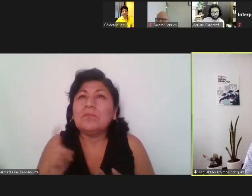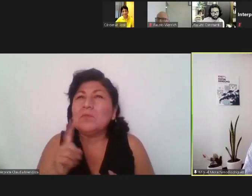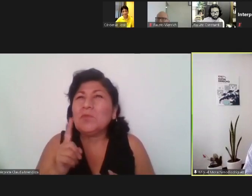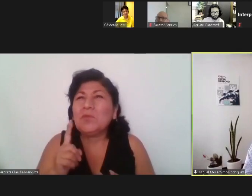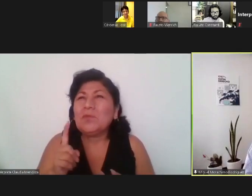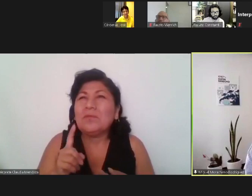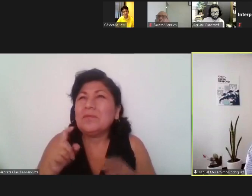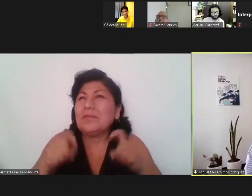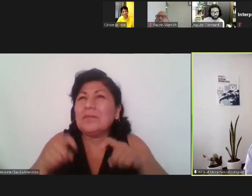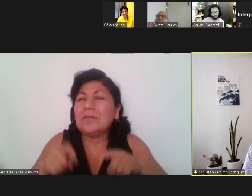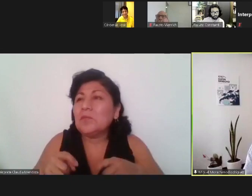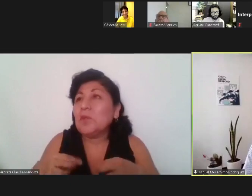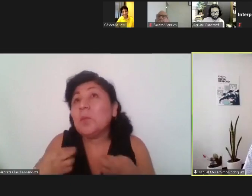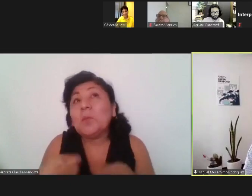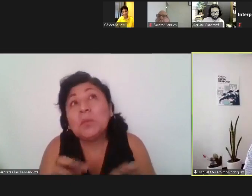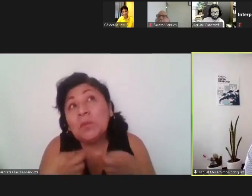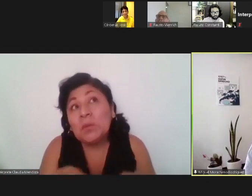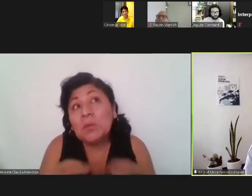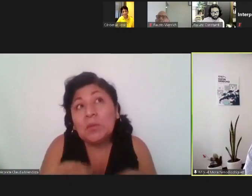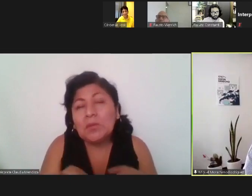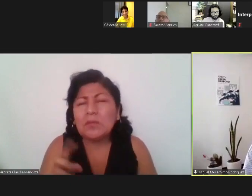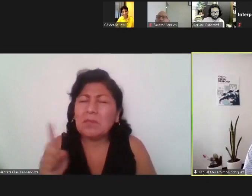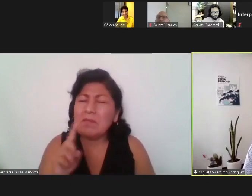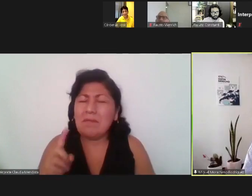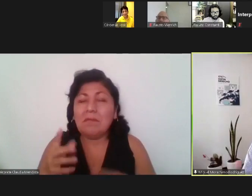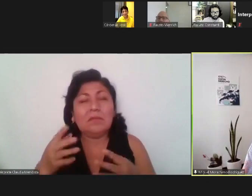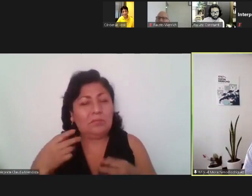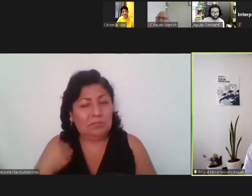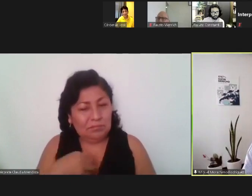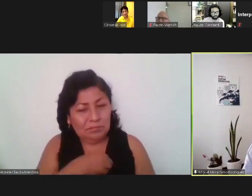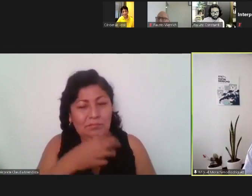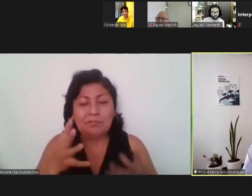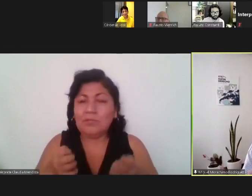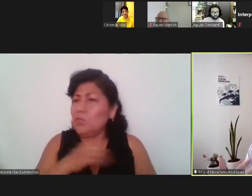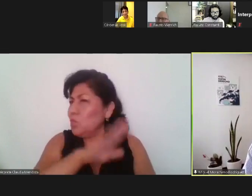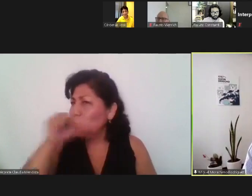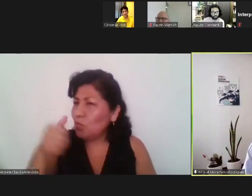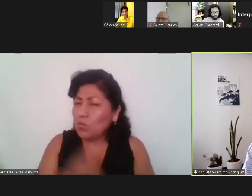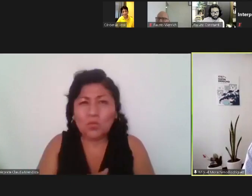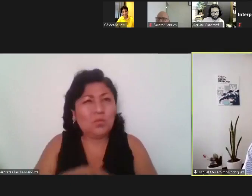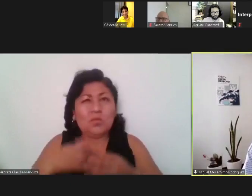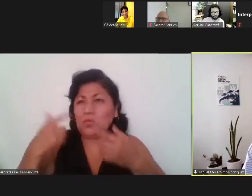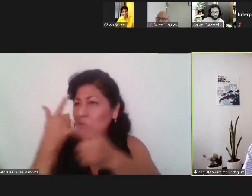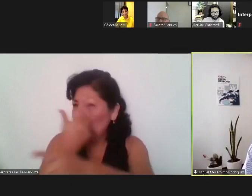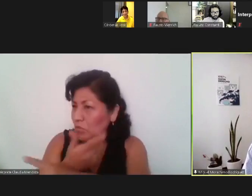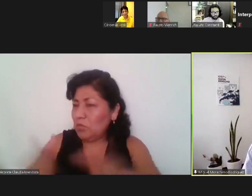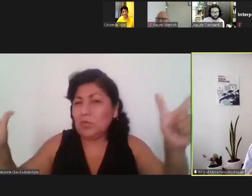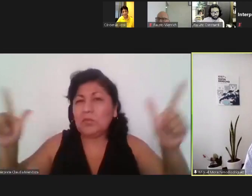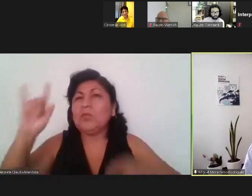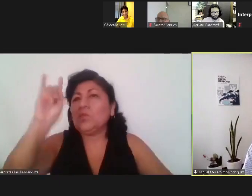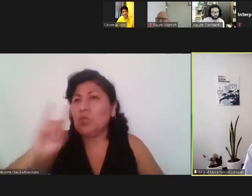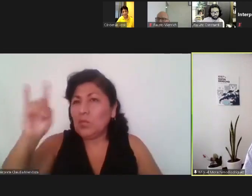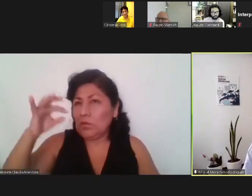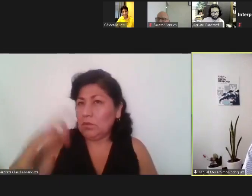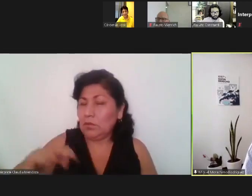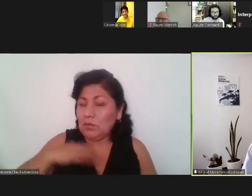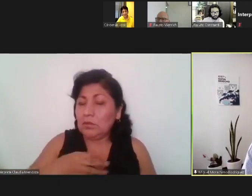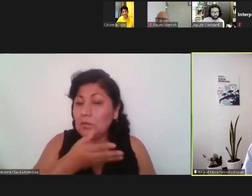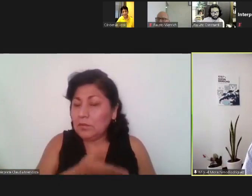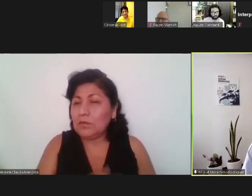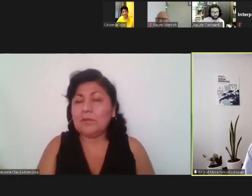nosotros realmente ya queremos que todo el mundo haga esto. Entonces, precisamente para satisfacer esta diversidad de